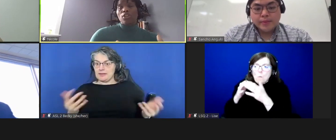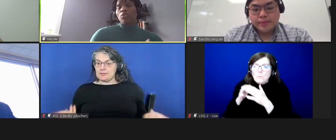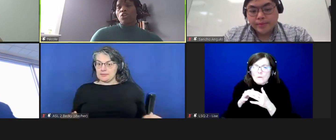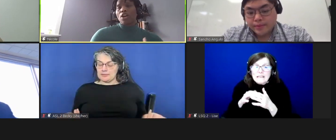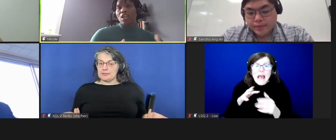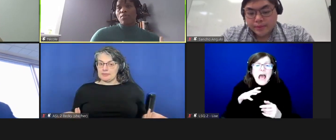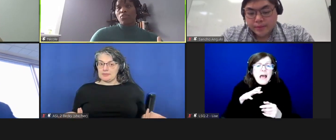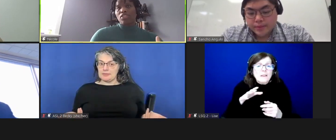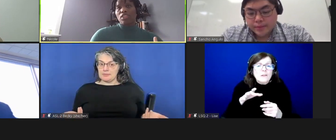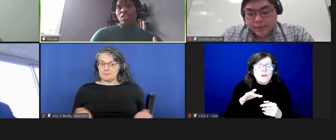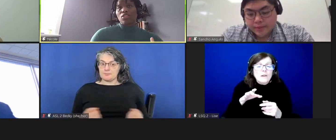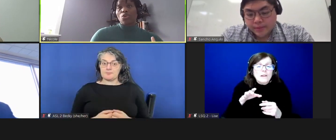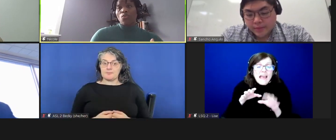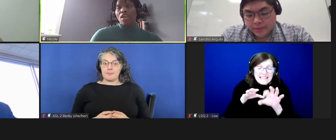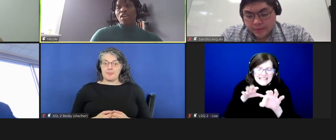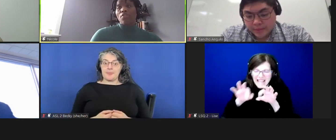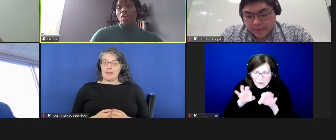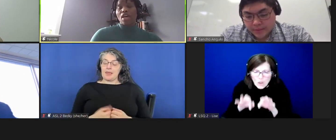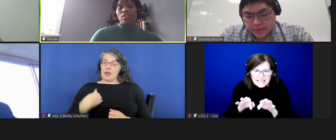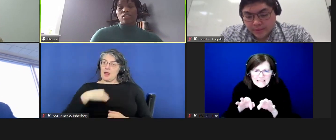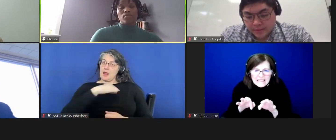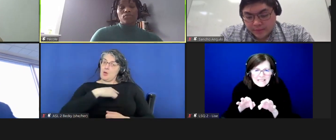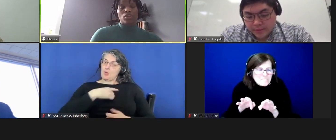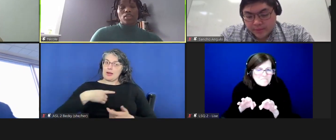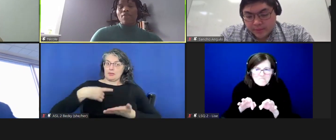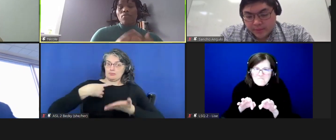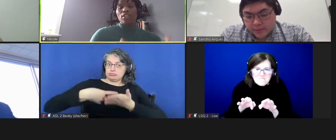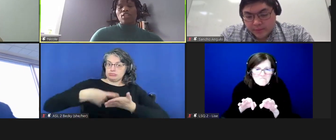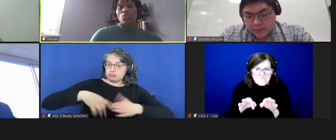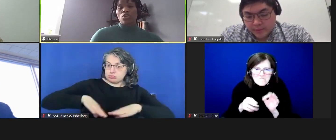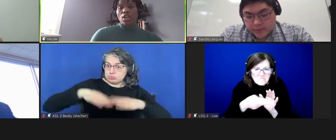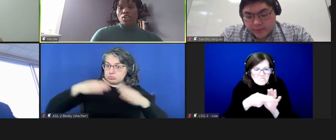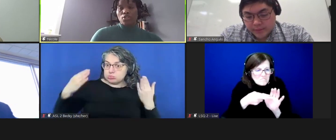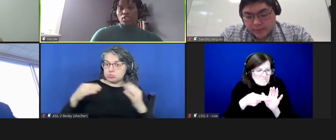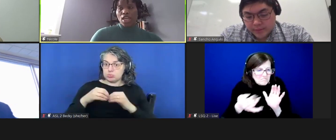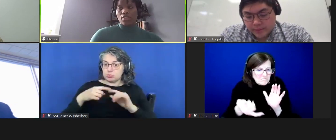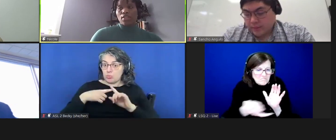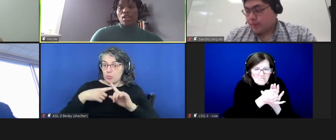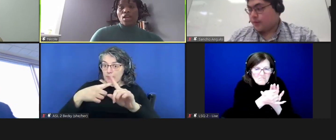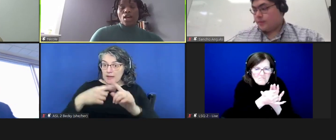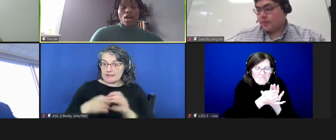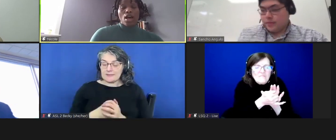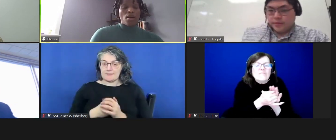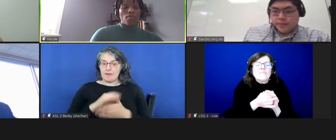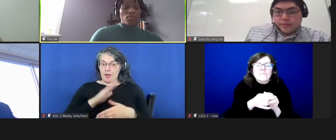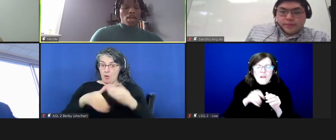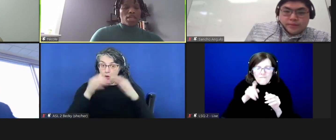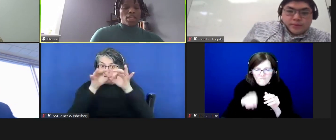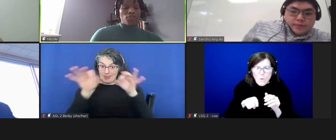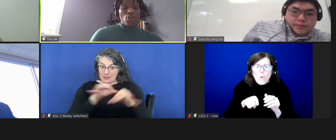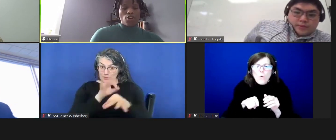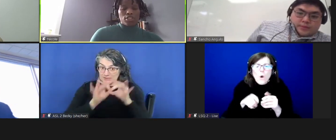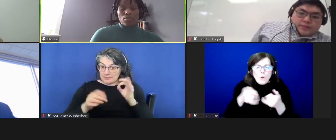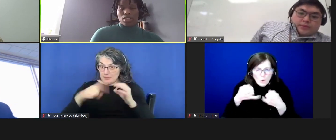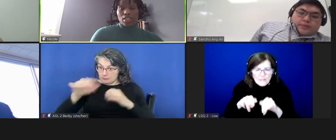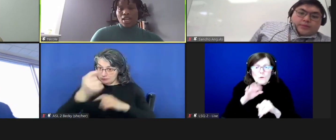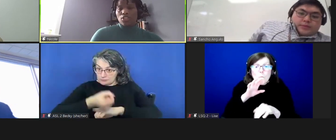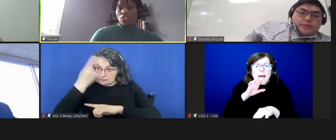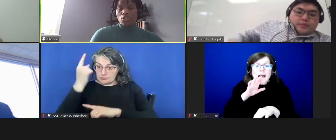sont stigmatisés. Alors, il faut continuer de parler ces choses-là pour que tout le monde